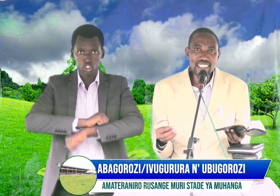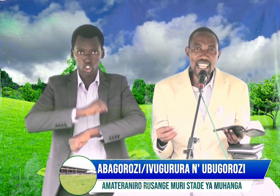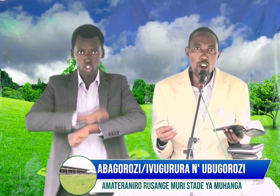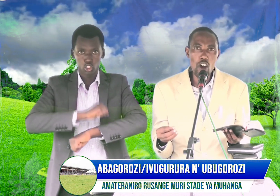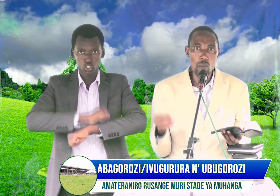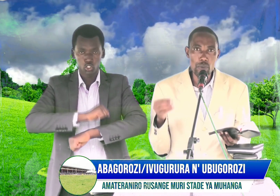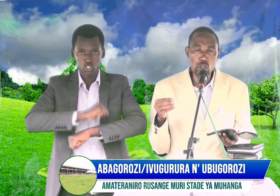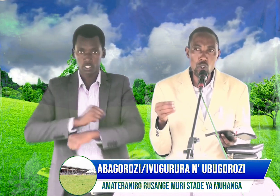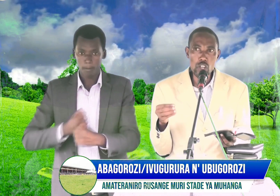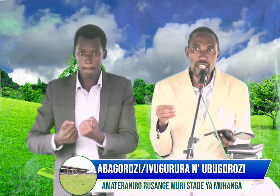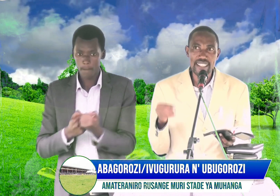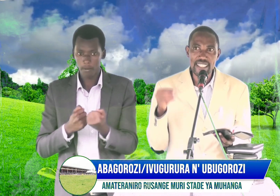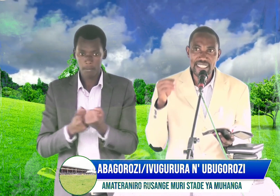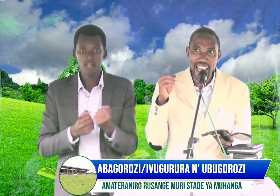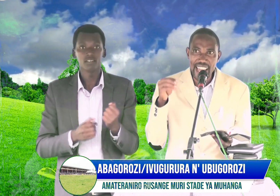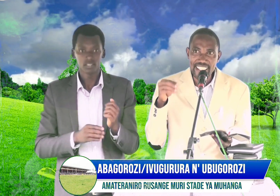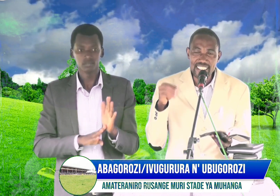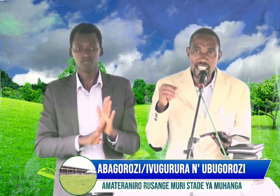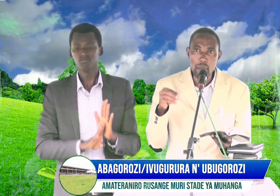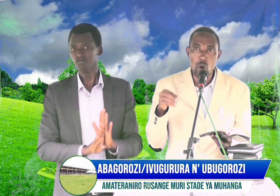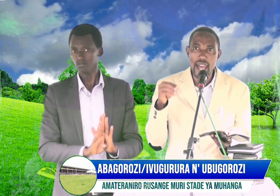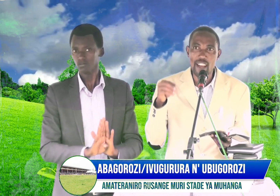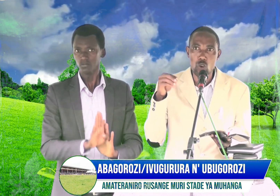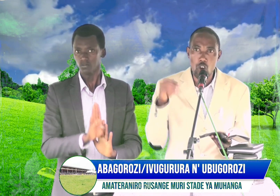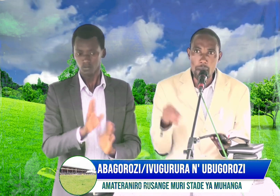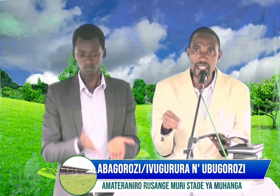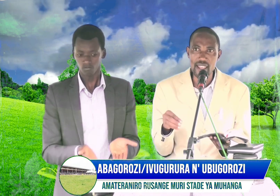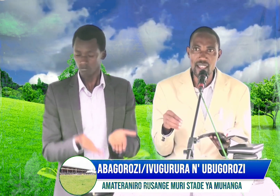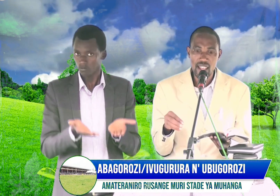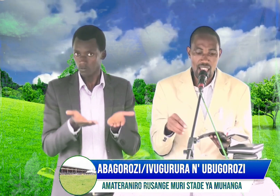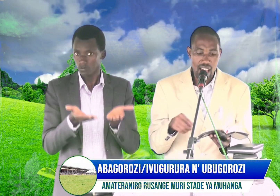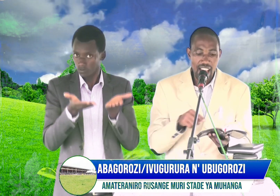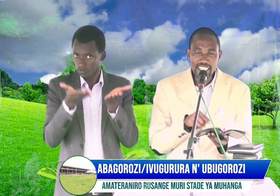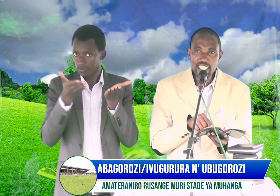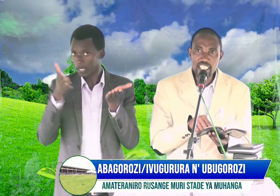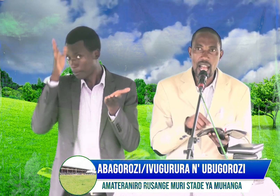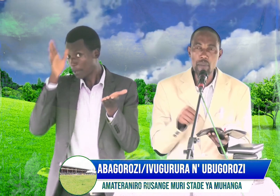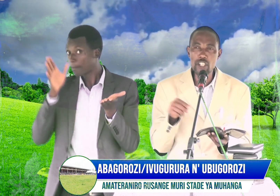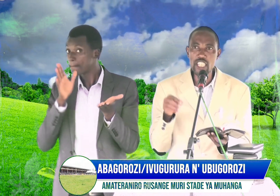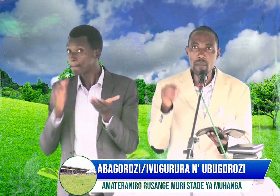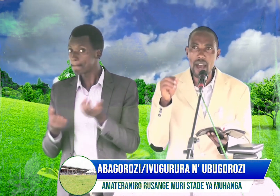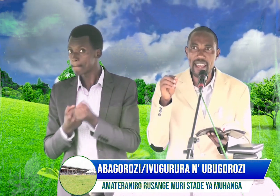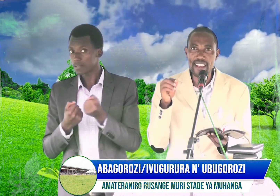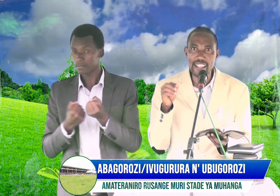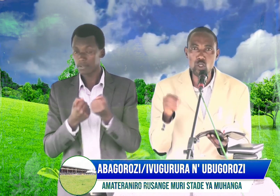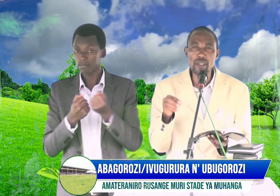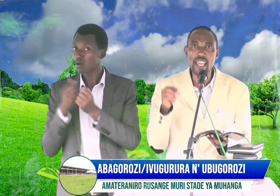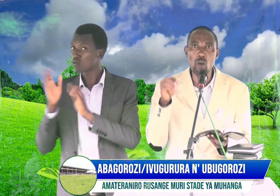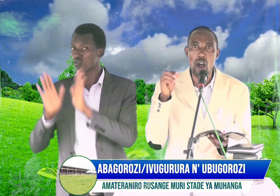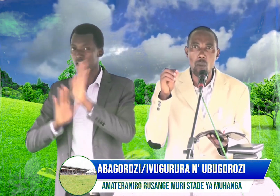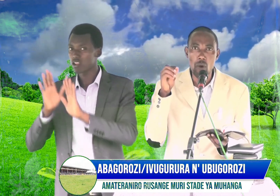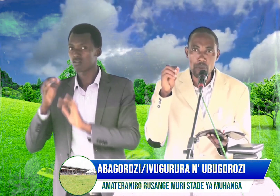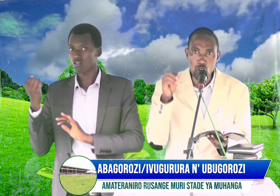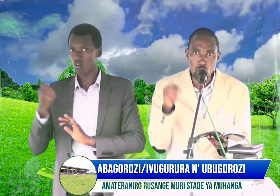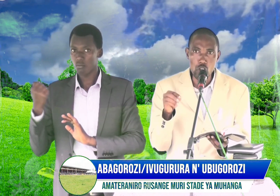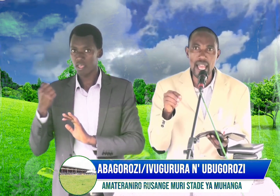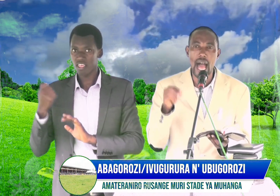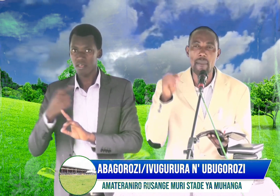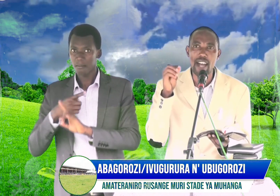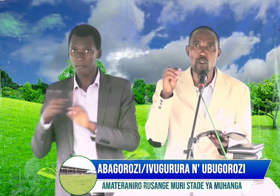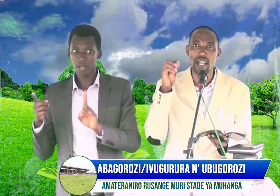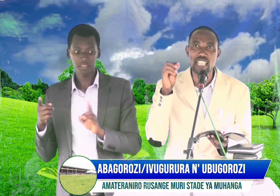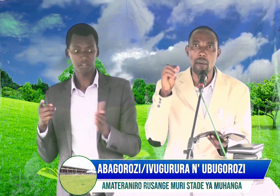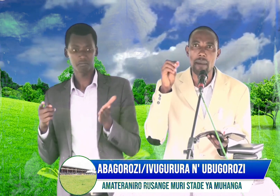n'iterambere ugezeho mu by'ukuri yararigizemo uruhare rukomeye. Ariko ijambo ry'Imana riratubwiye ngo mu